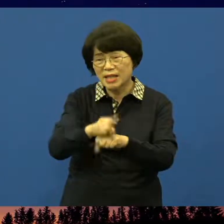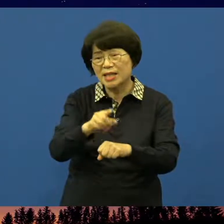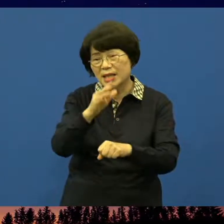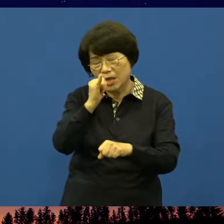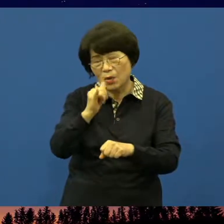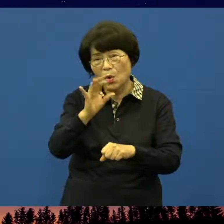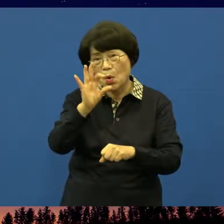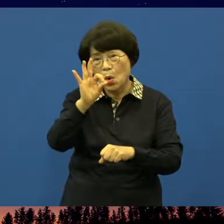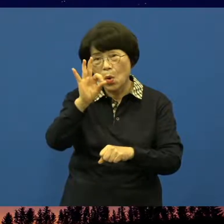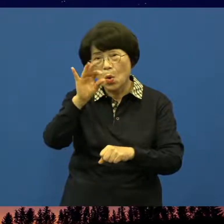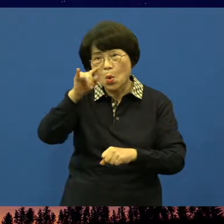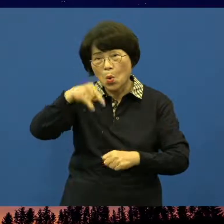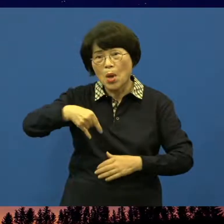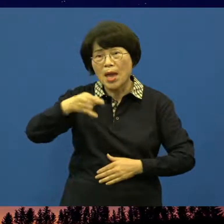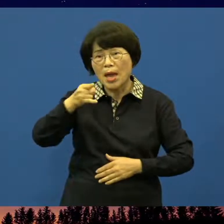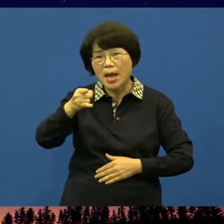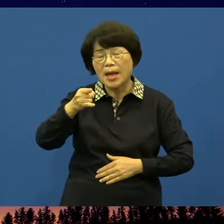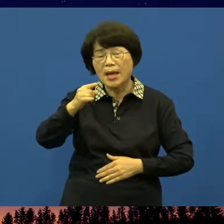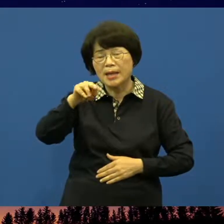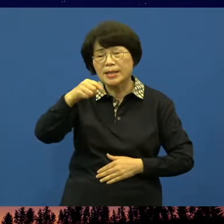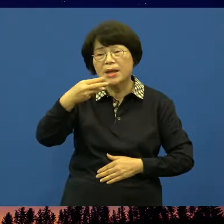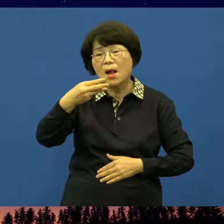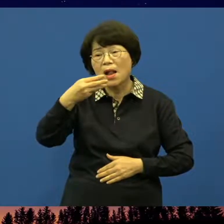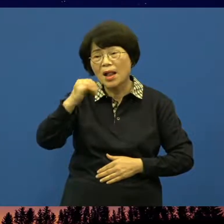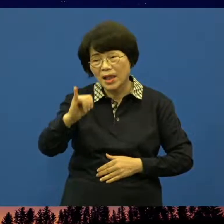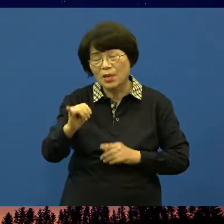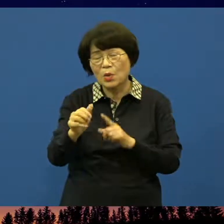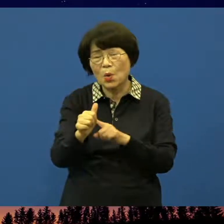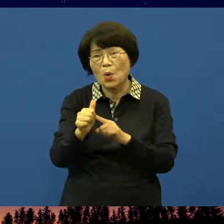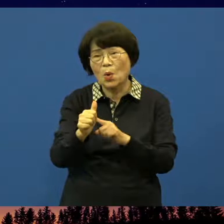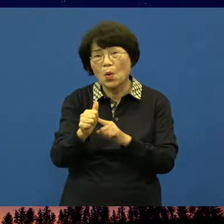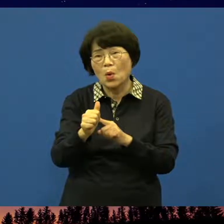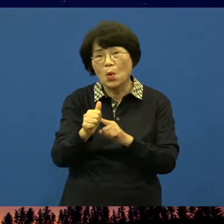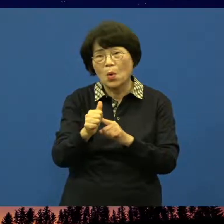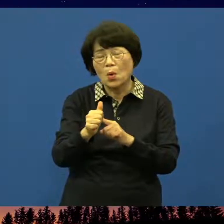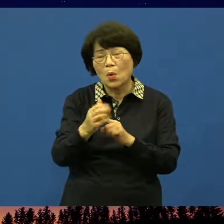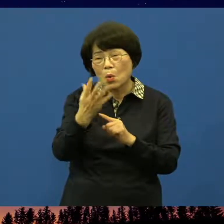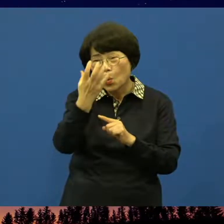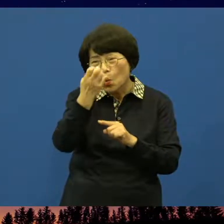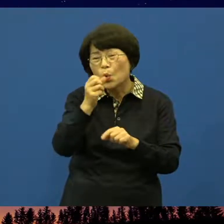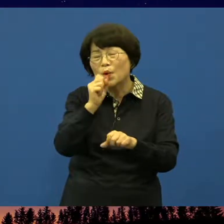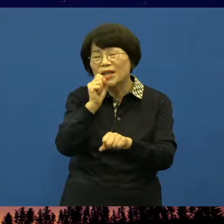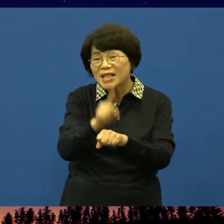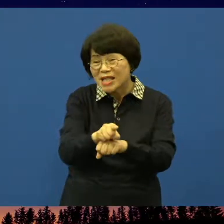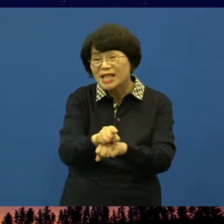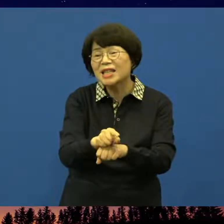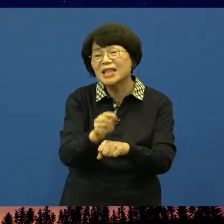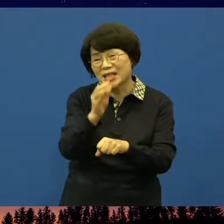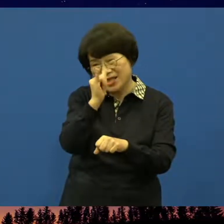웨슬리도 마찬가지고, 하여튼 굉장한 역사에 쓰임받은 분들이 굉장히 우울증들이 많았어요.